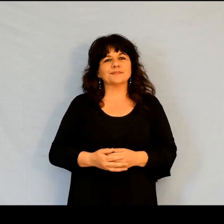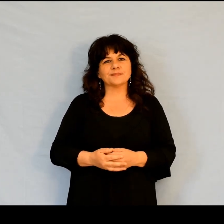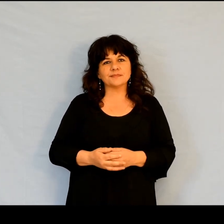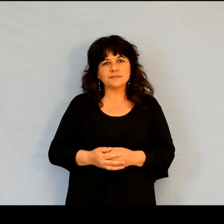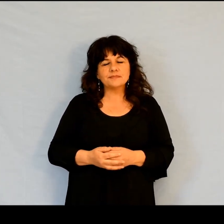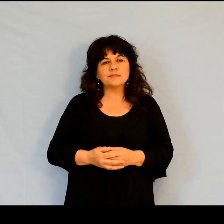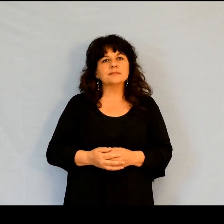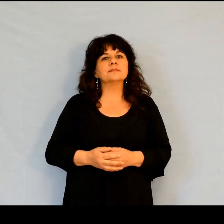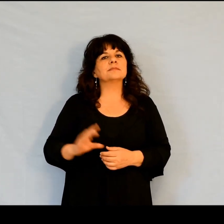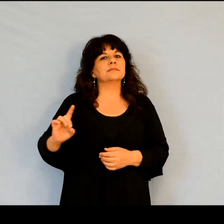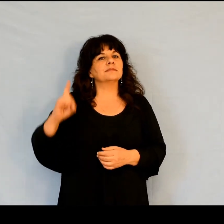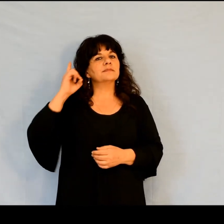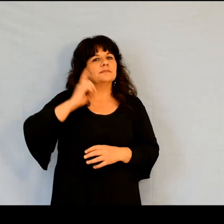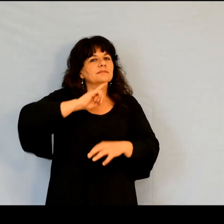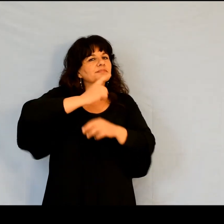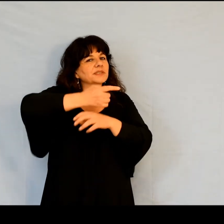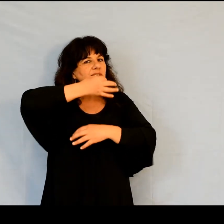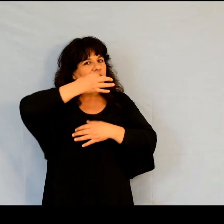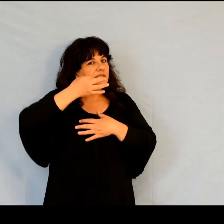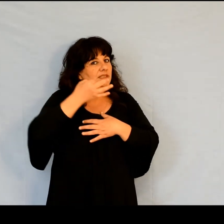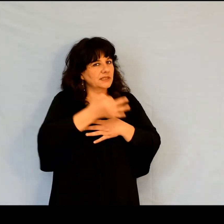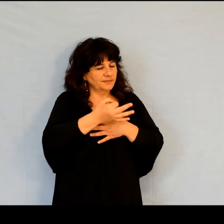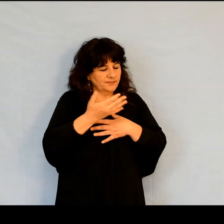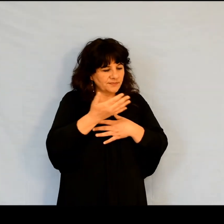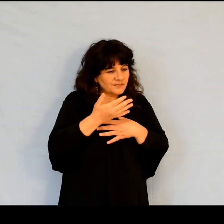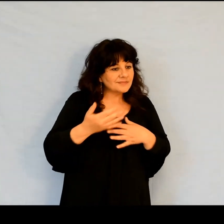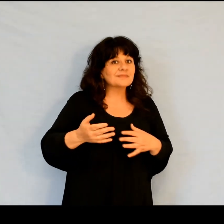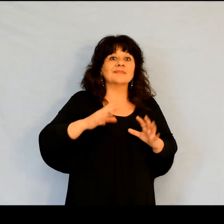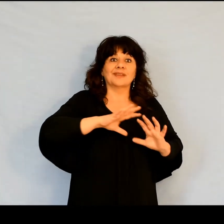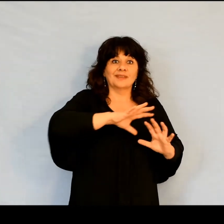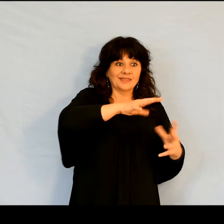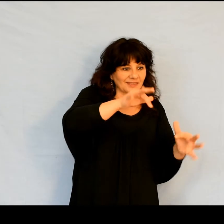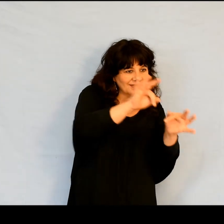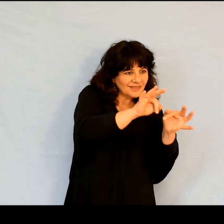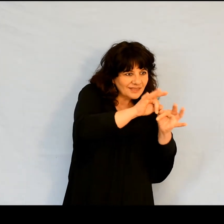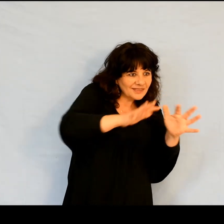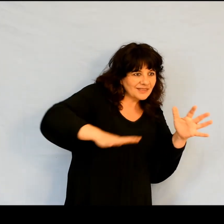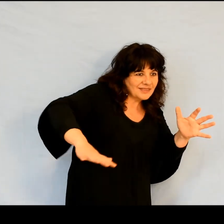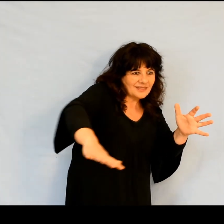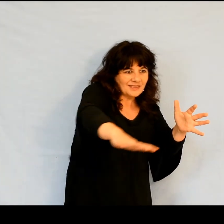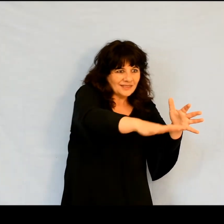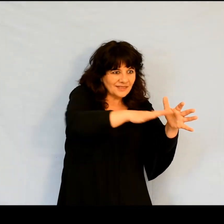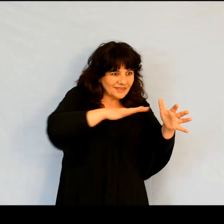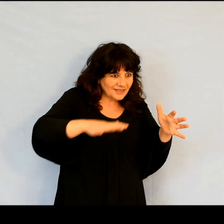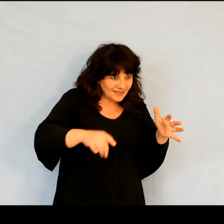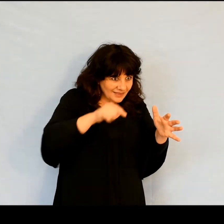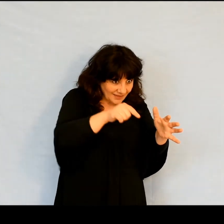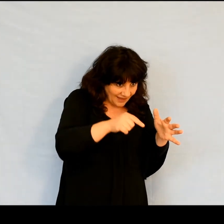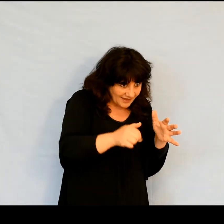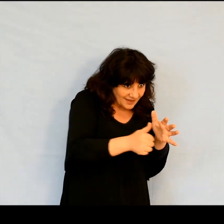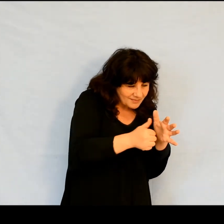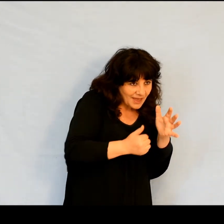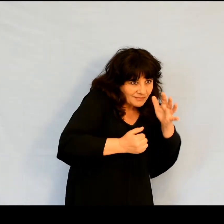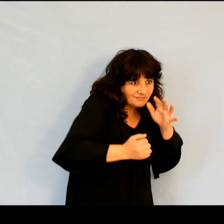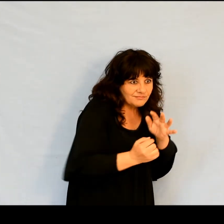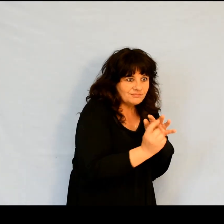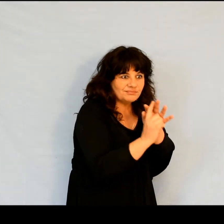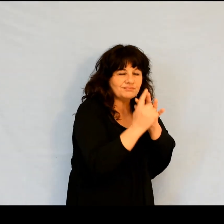Dieu dit que la terre produise l'herbe, la plante qui porte sa